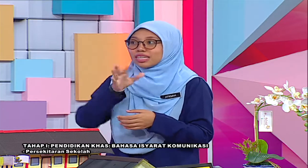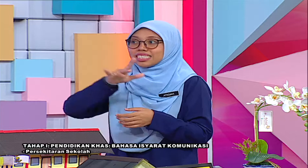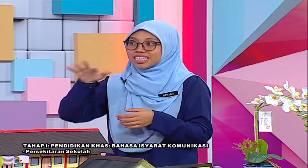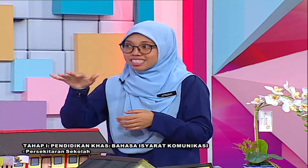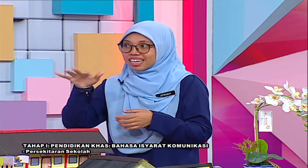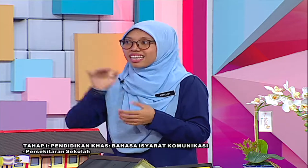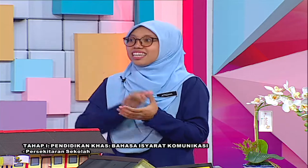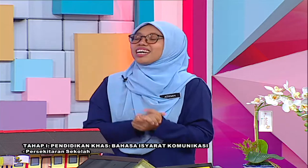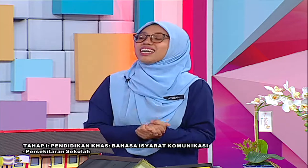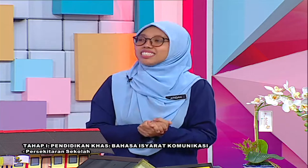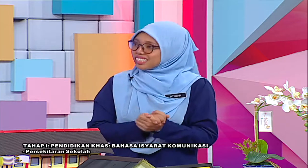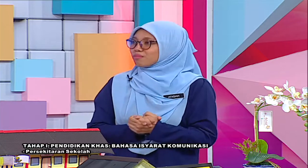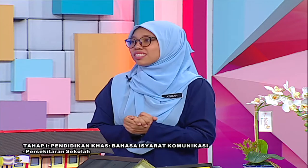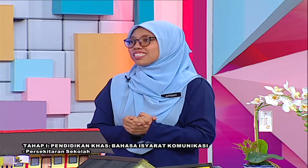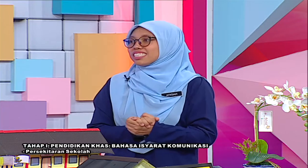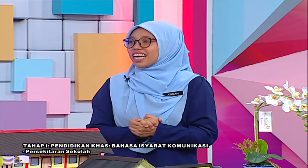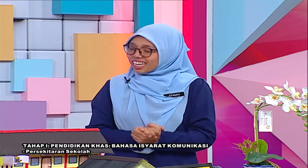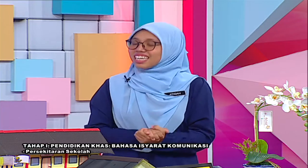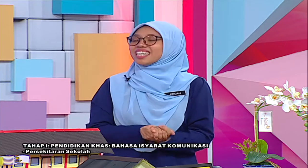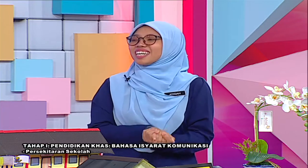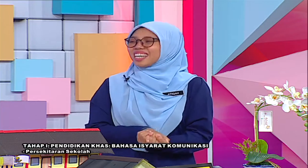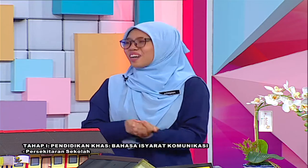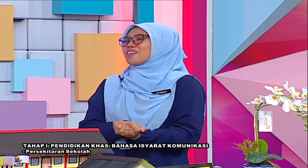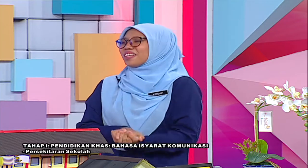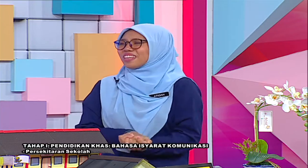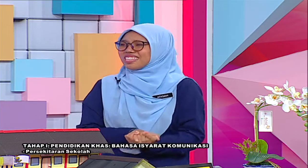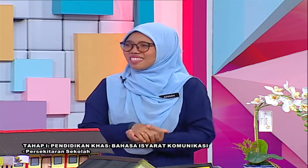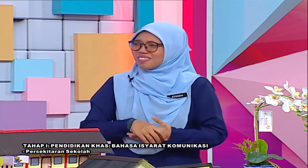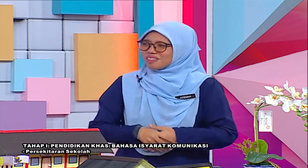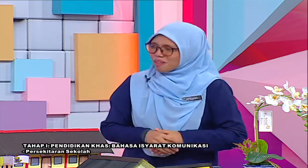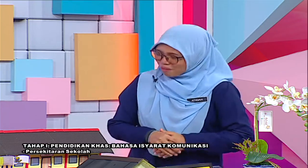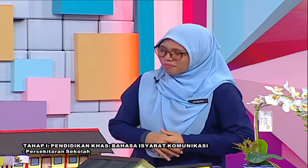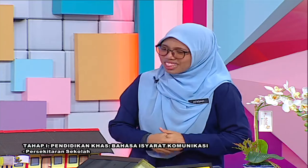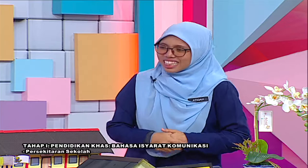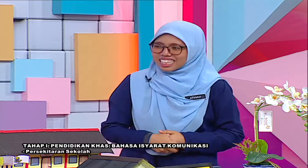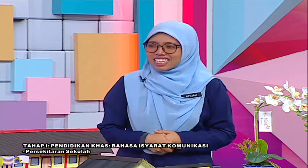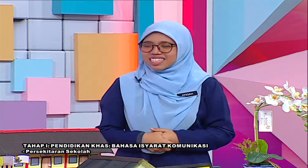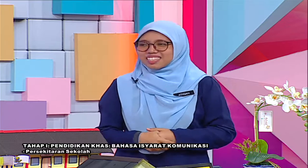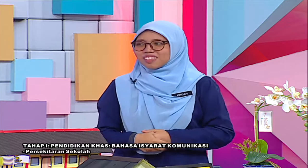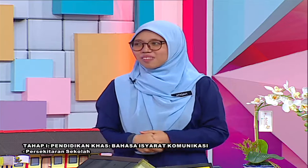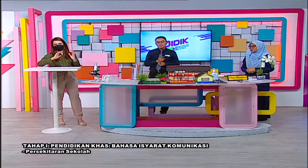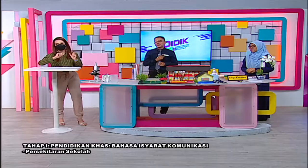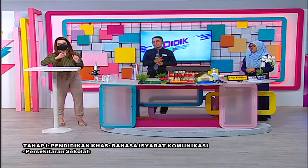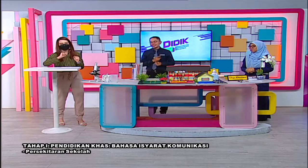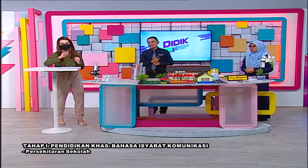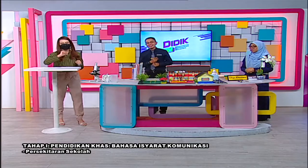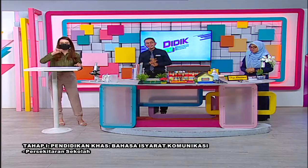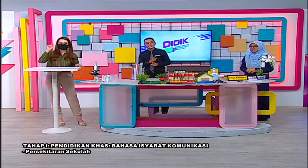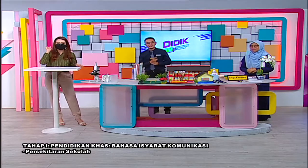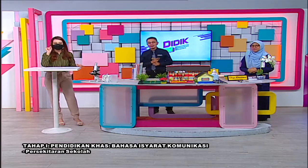ajar eja kan? Ajar tatih dulu. Merangkak perlahan-lahan. Macam saya, masih merangkak-rangkak dan masih lagi mencuba, insyaAllah. Okey, kita